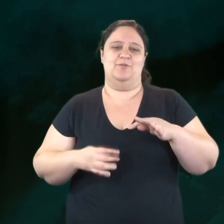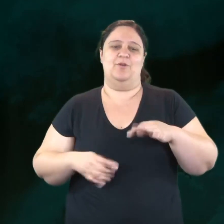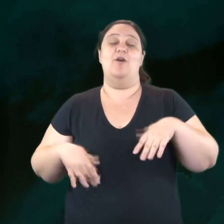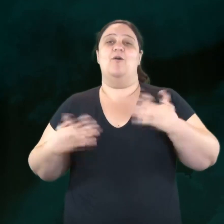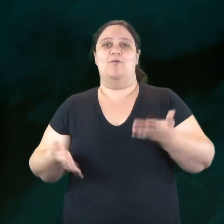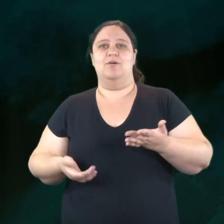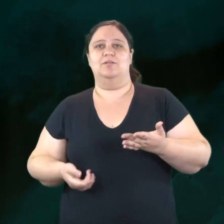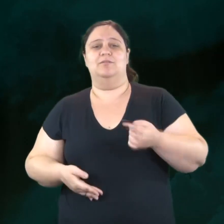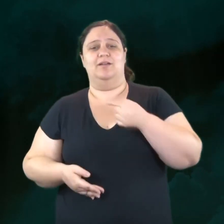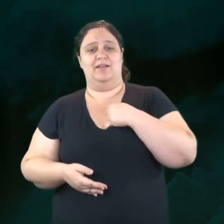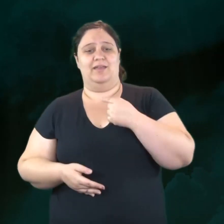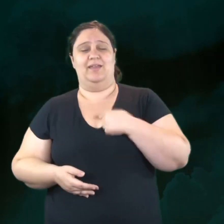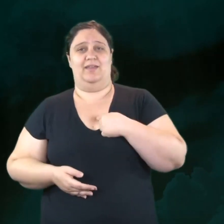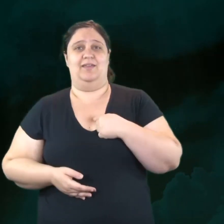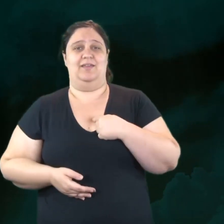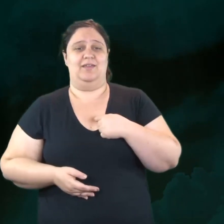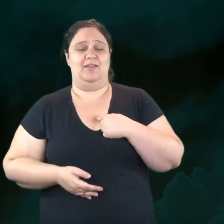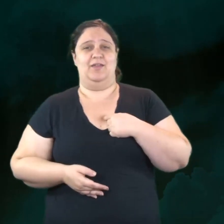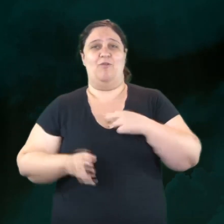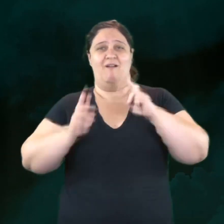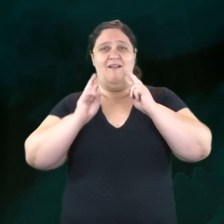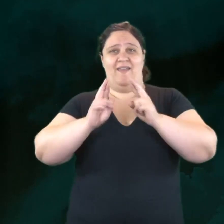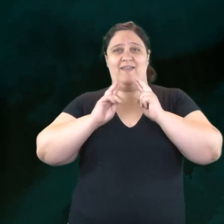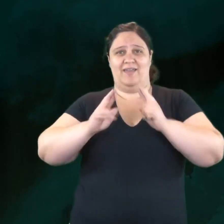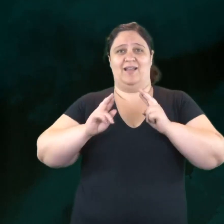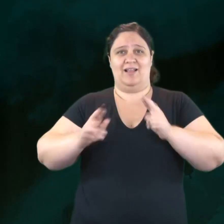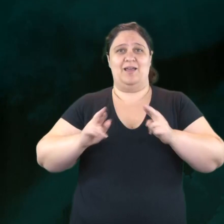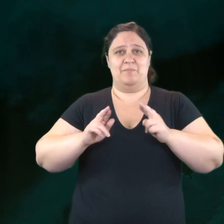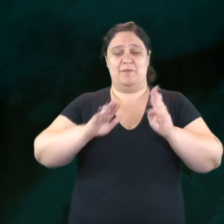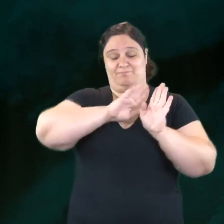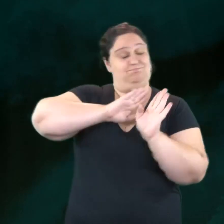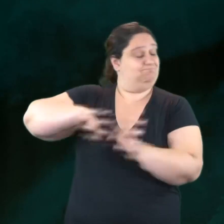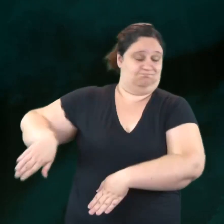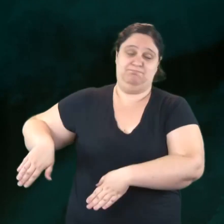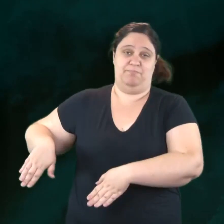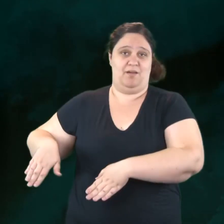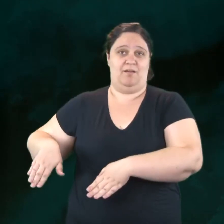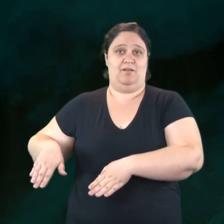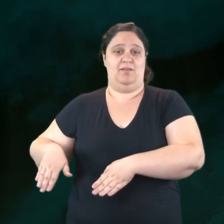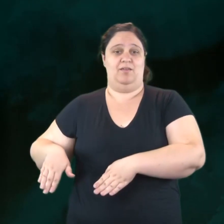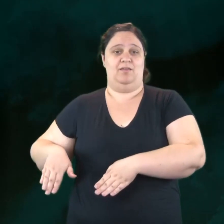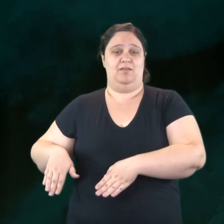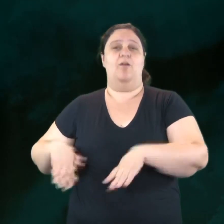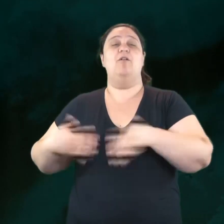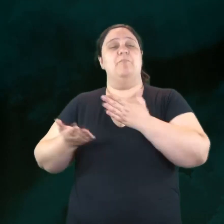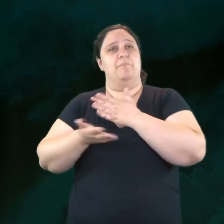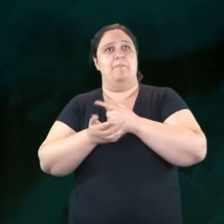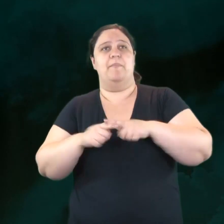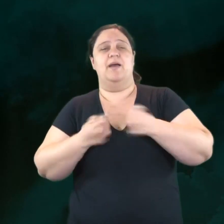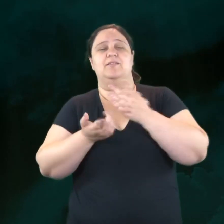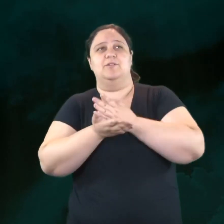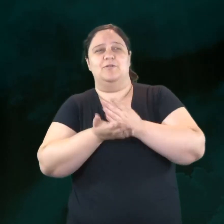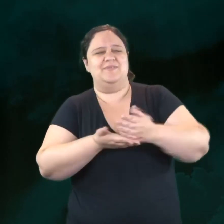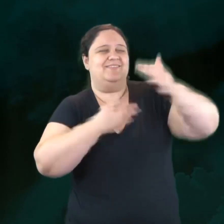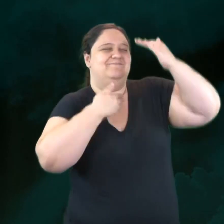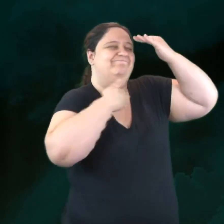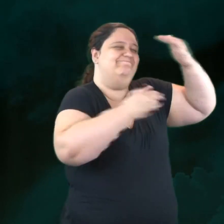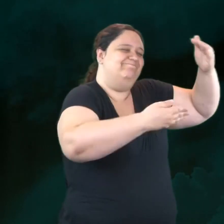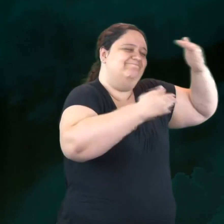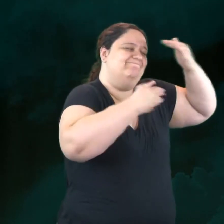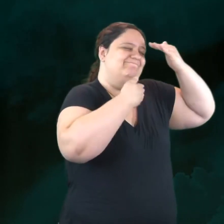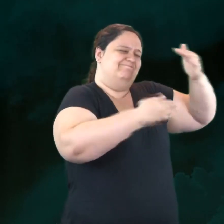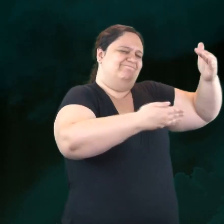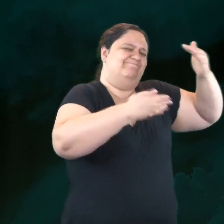parei de reclamar das minhas desgraças, quando comecei a dar graças a Deus,